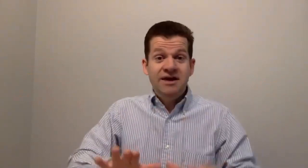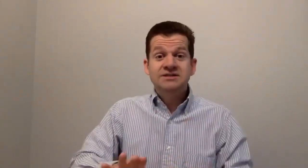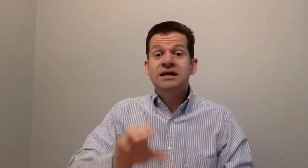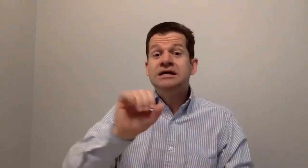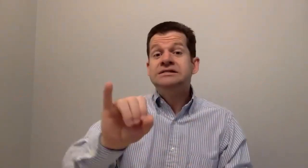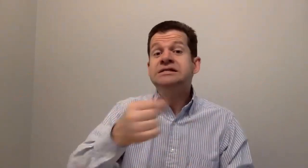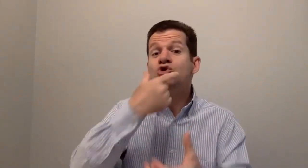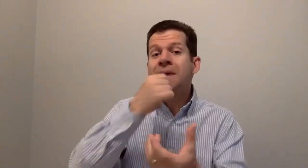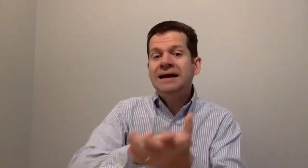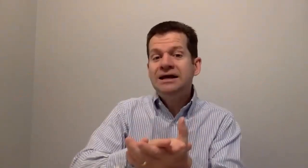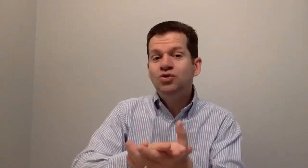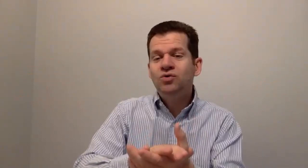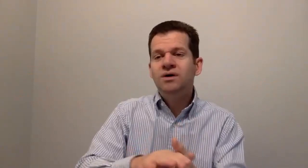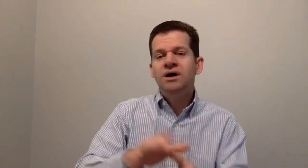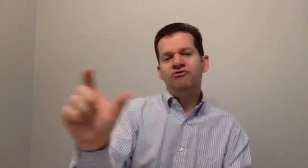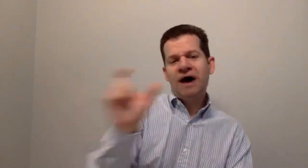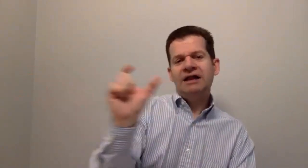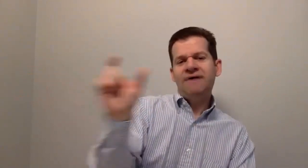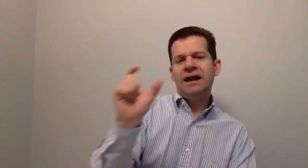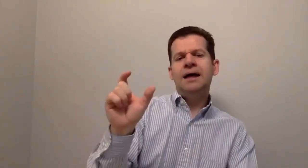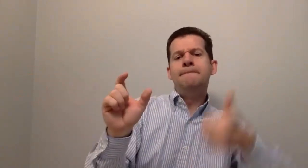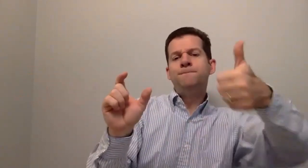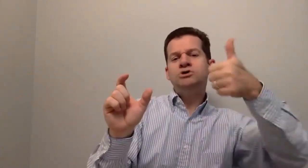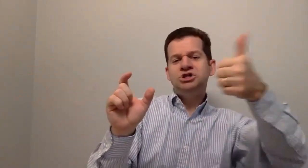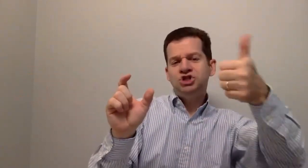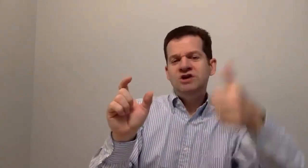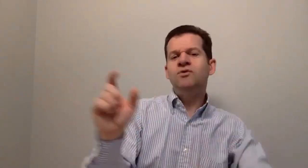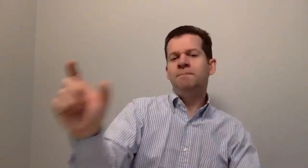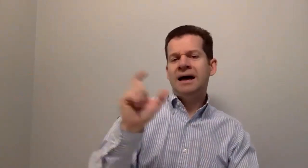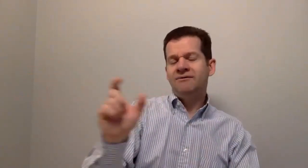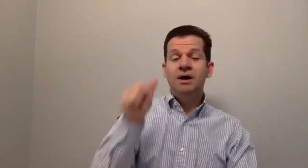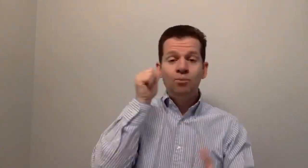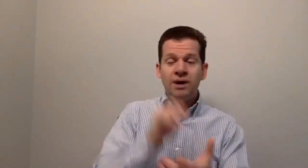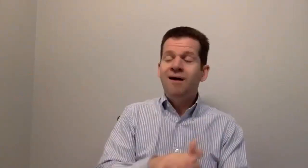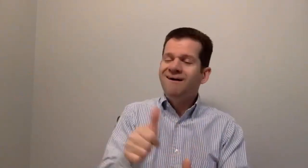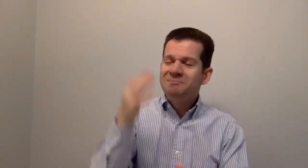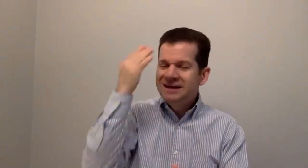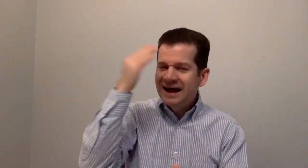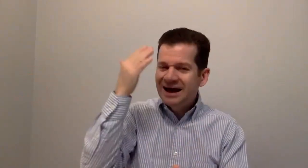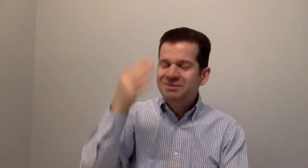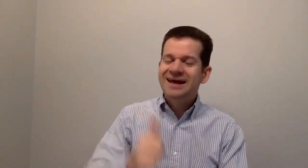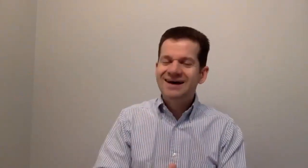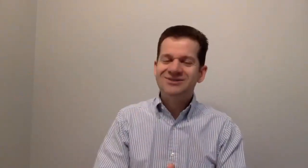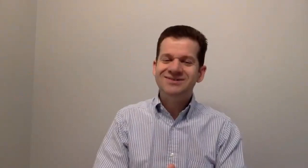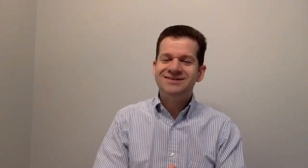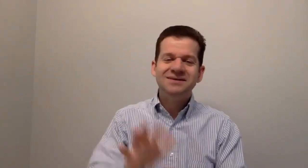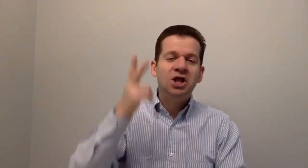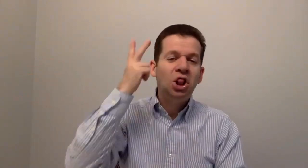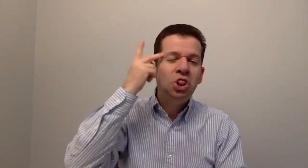Talvez, se o marido fala positivo, fala, mulher, oh, obrigado.